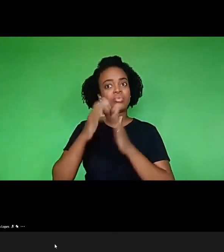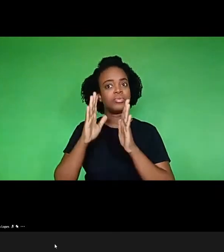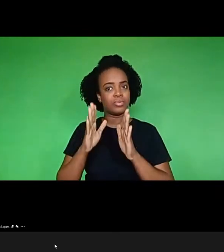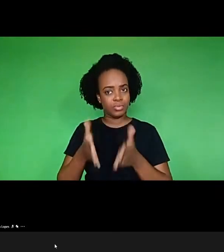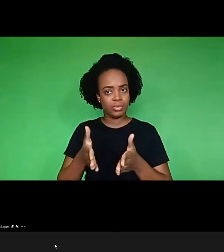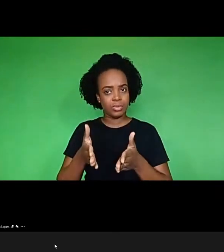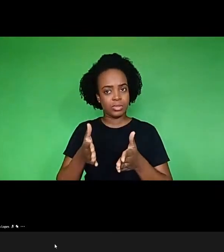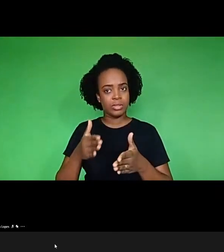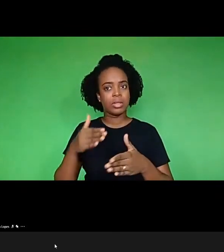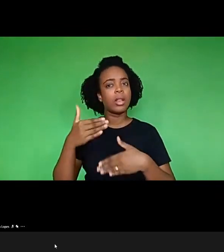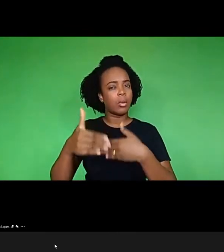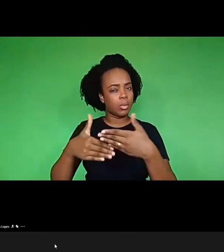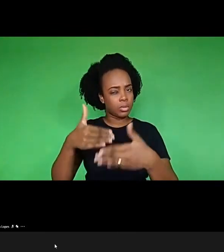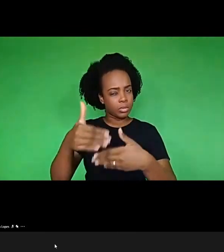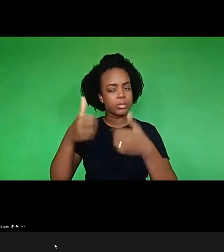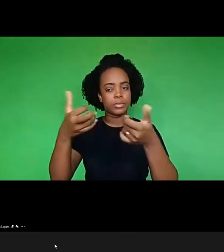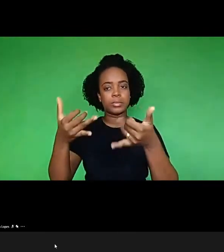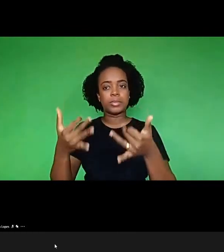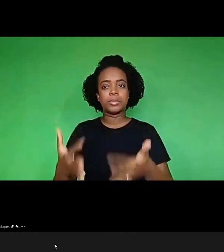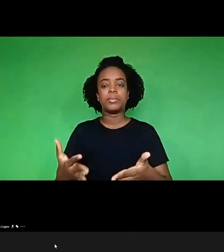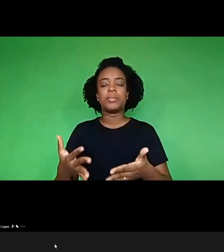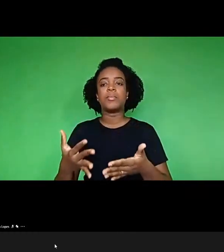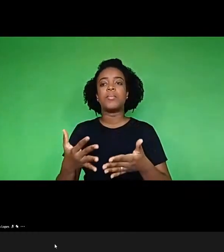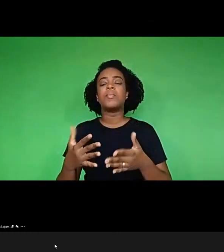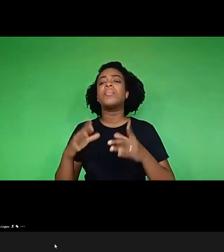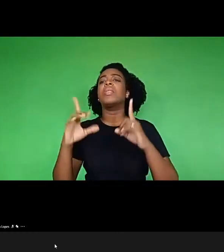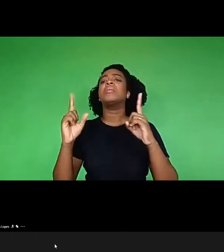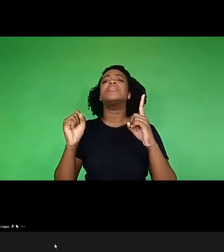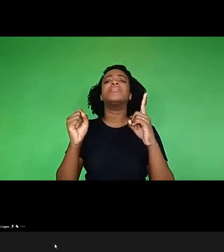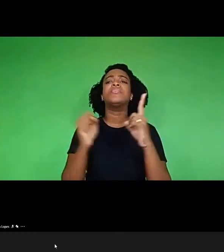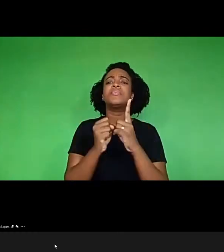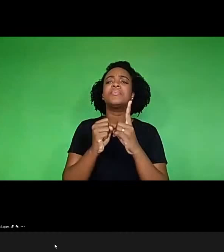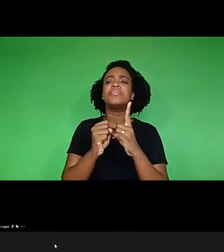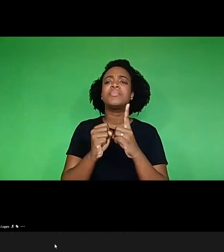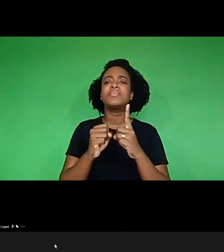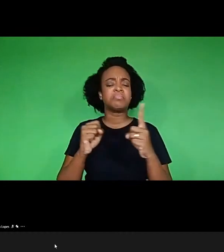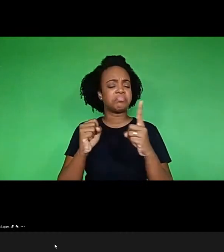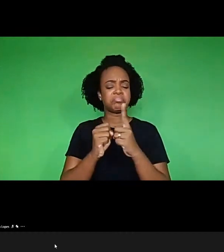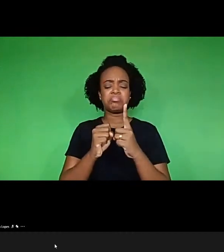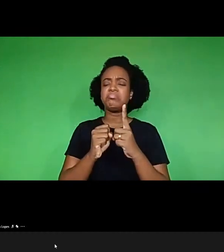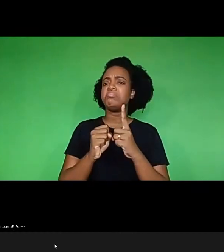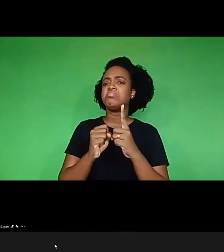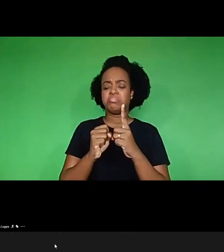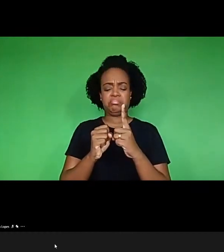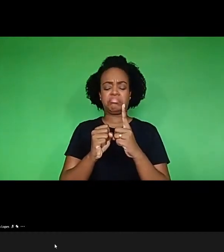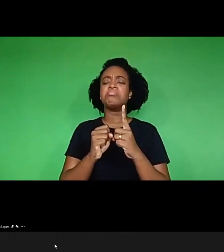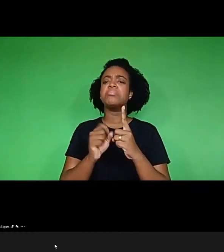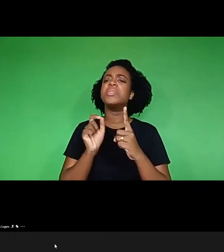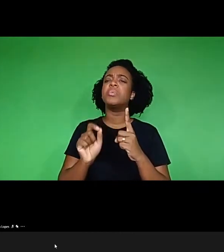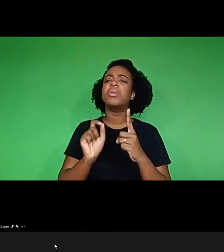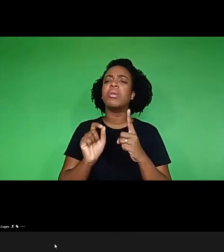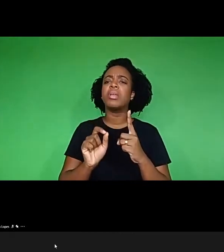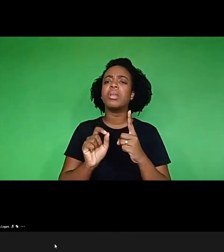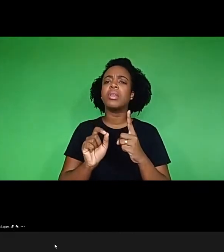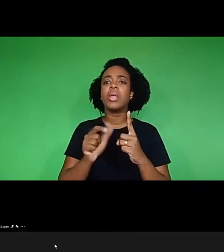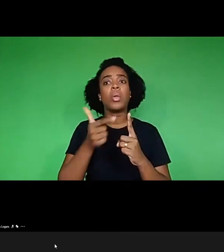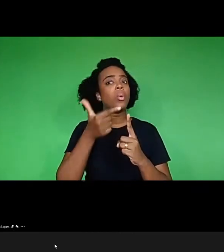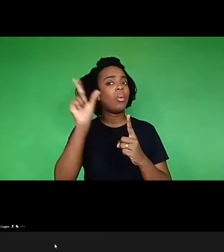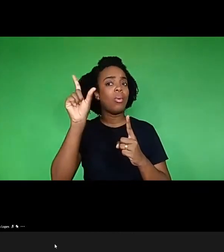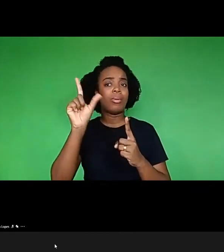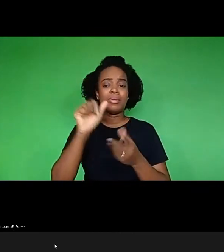mais. E o que é atividade assíncrona? A atividade assíncrona são as outras atividades que